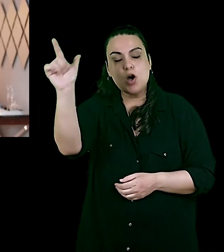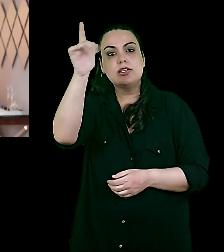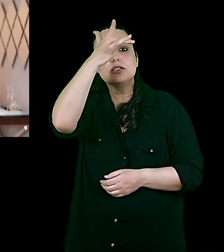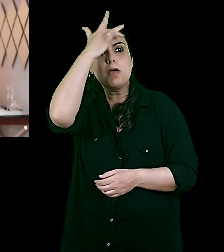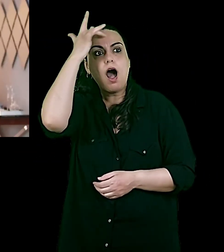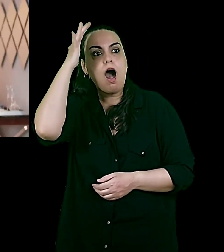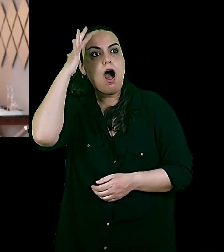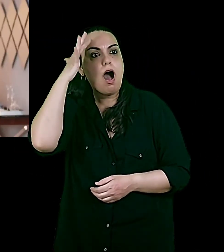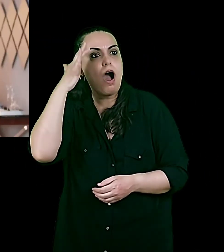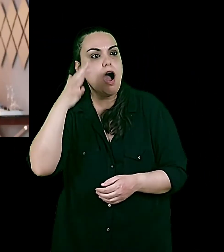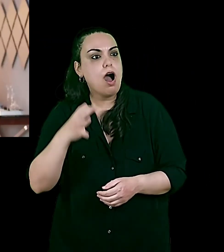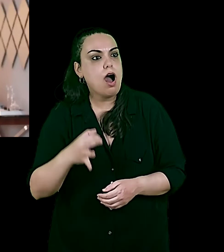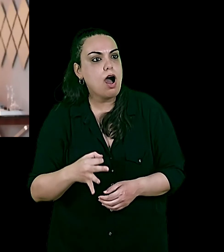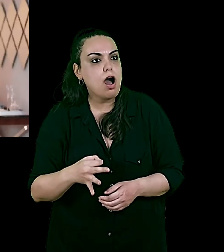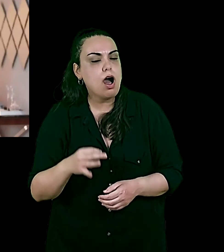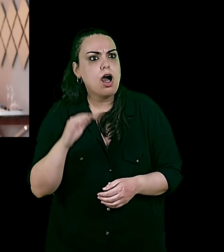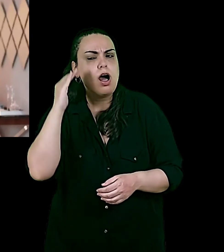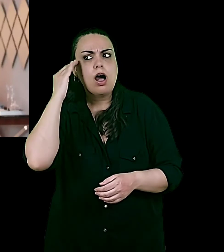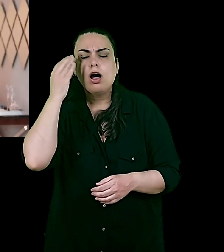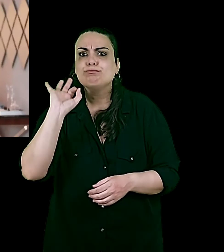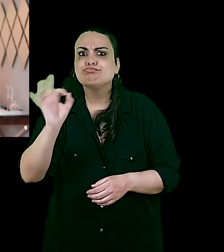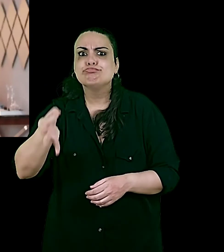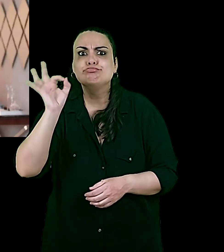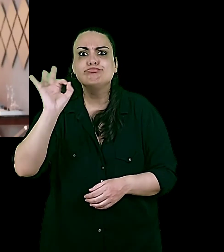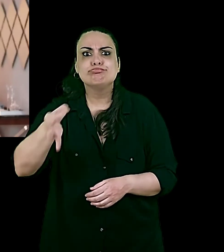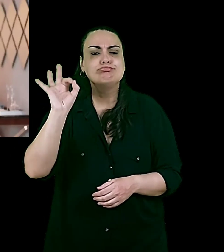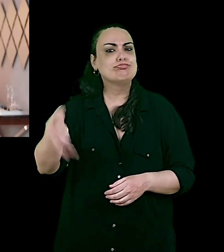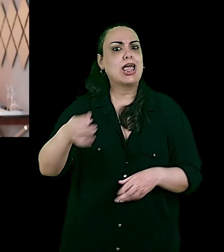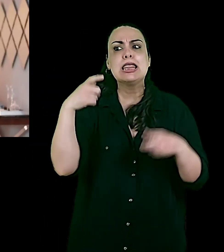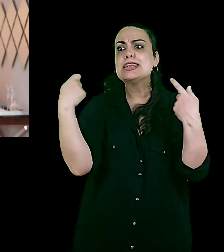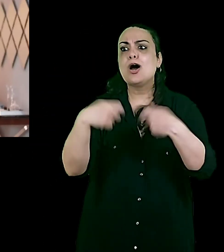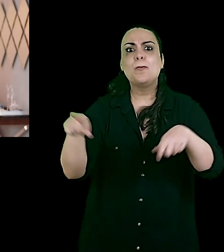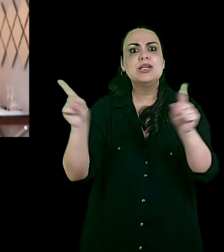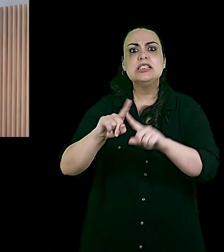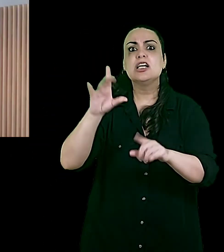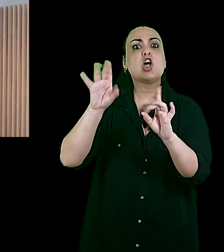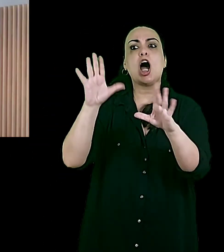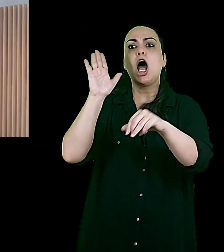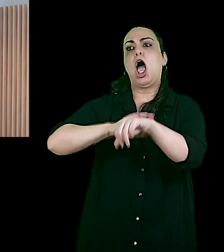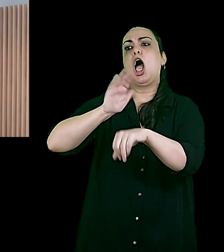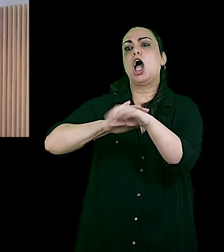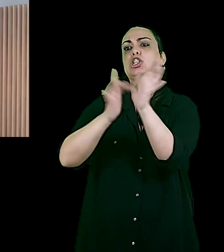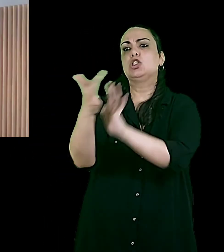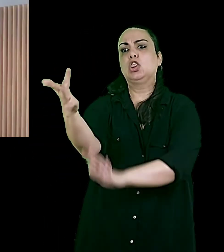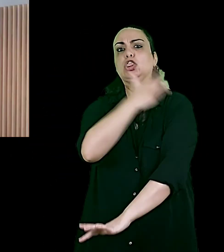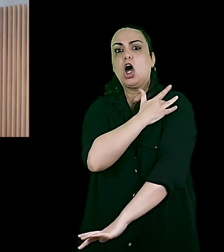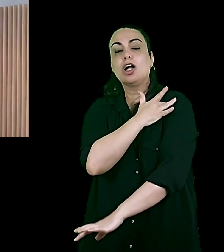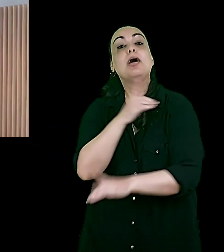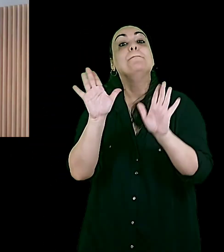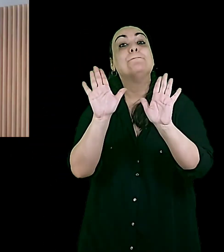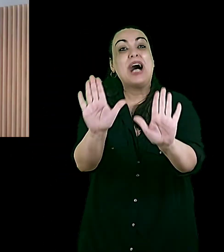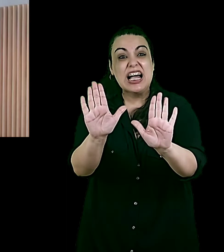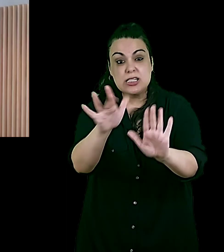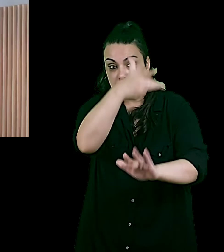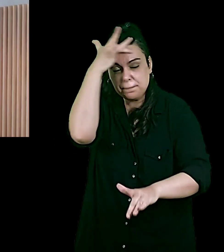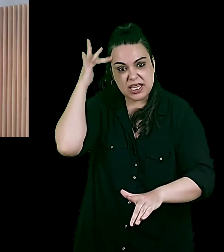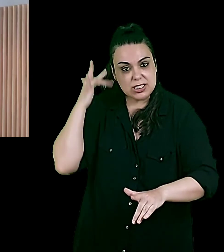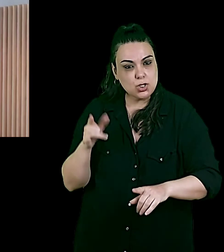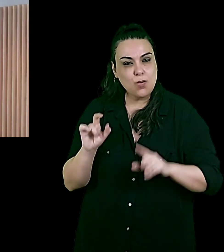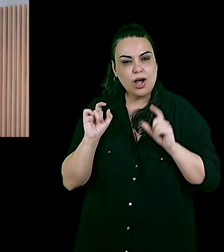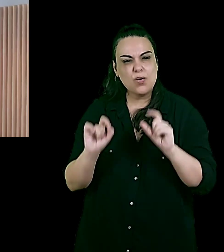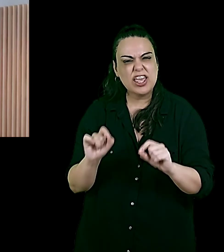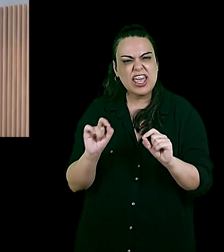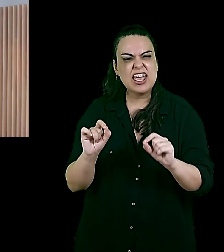vão compreender que não são curados por Jesus somente aqueles que Jesus toca neles, mas também são